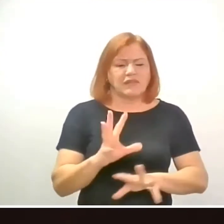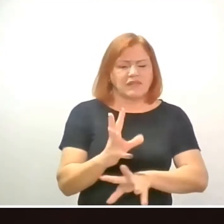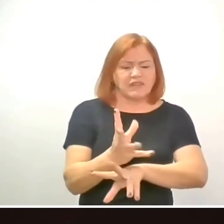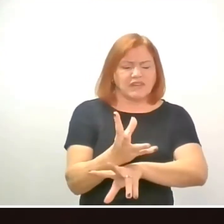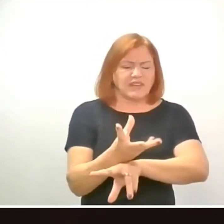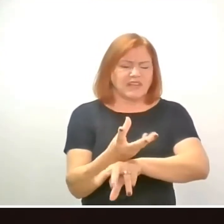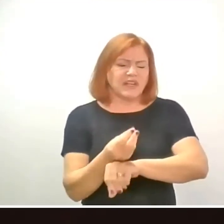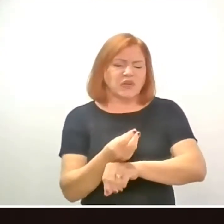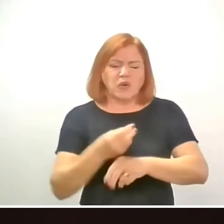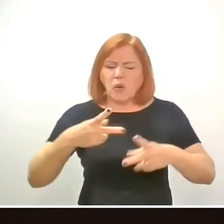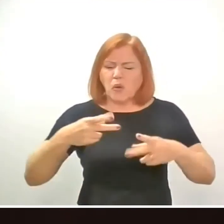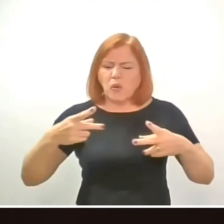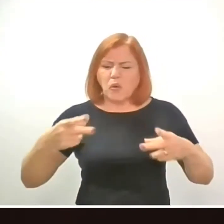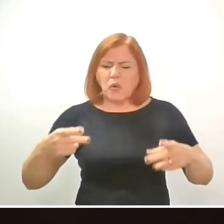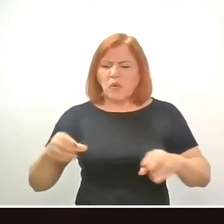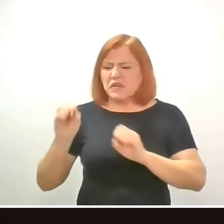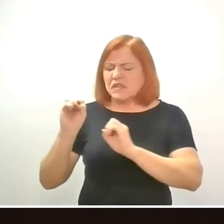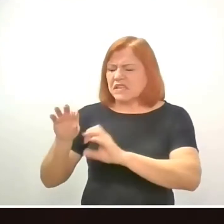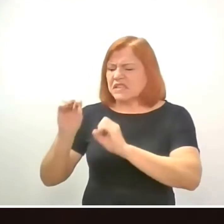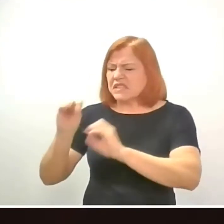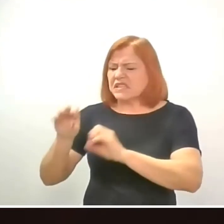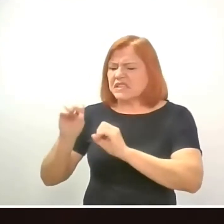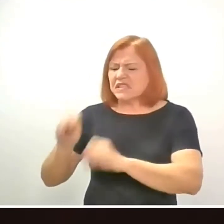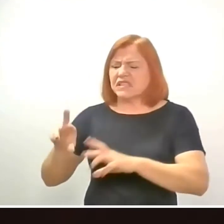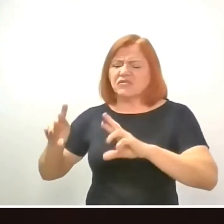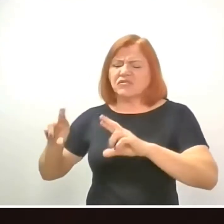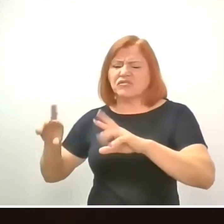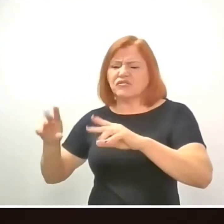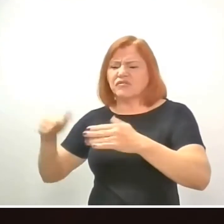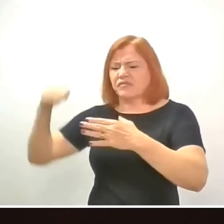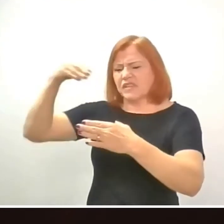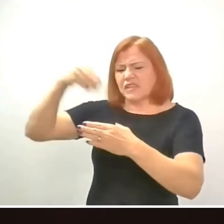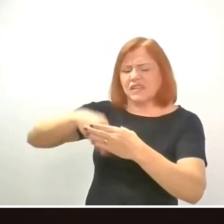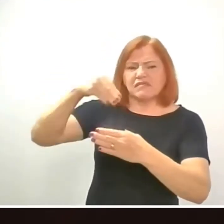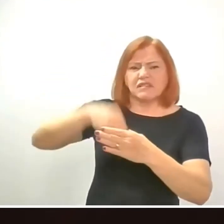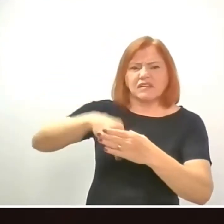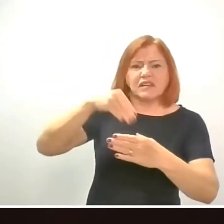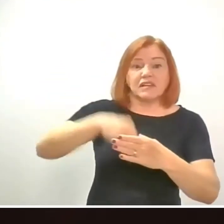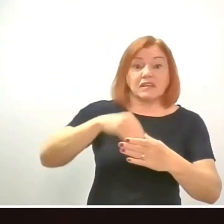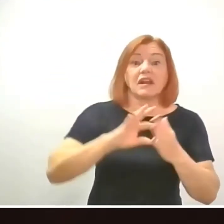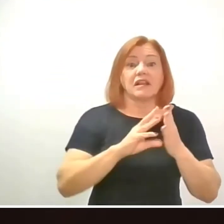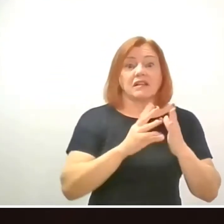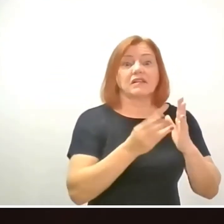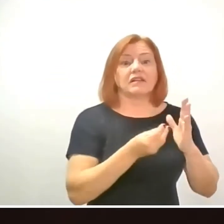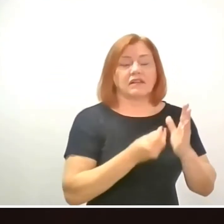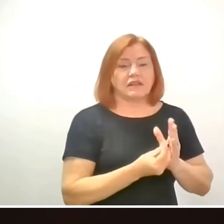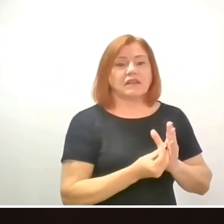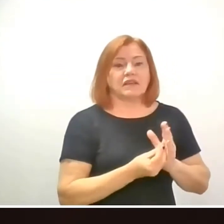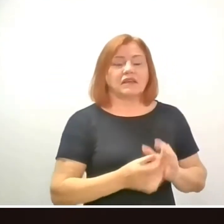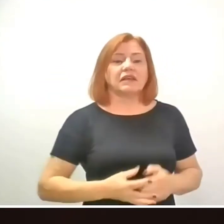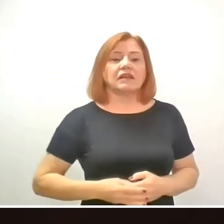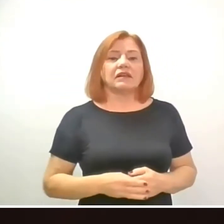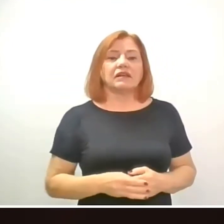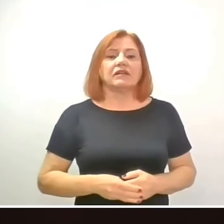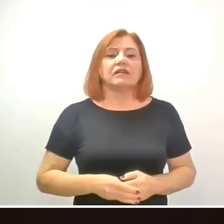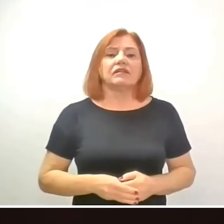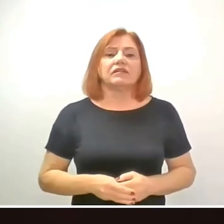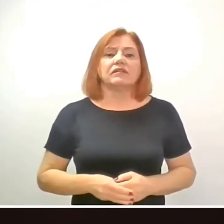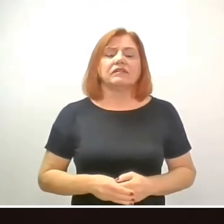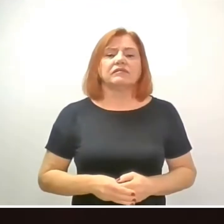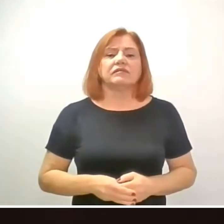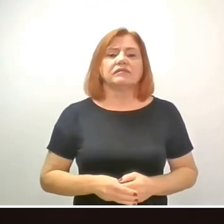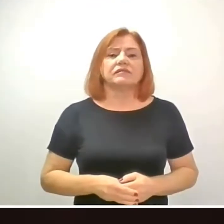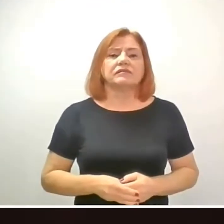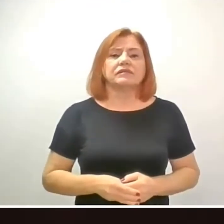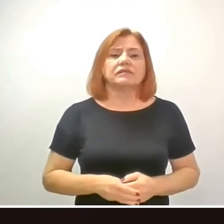coisas começaram a deteriorar, e até o próprio monasticismo, expliquei para vocês. Esses monastérios,